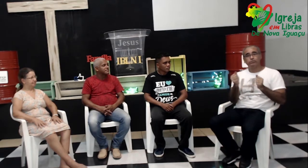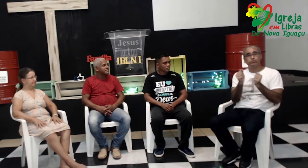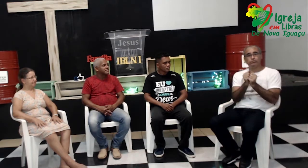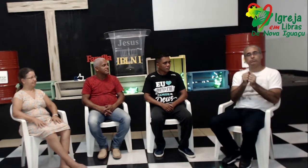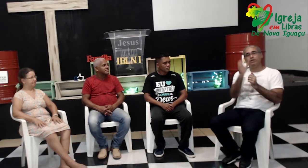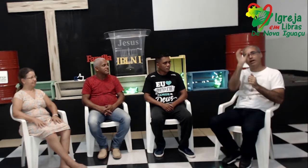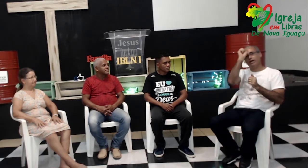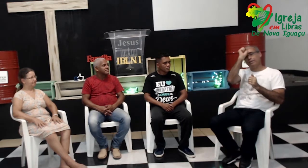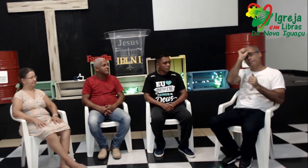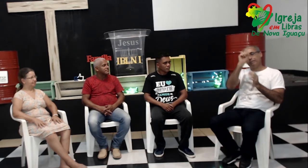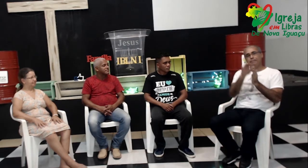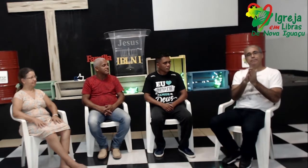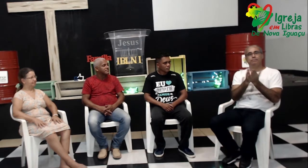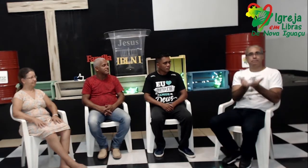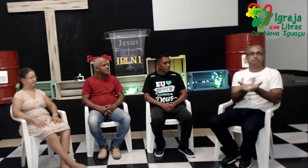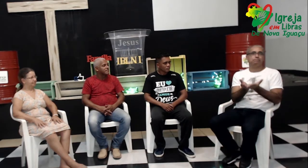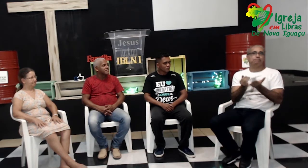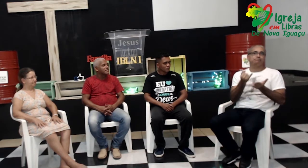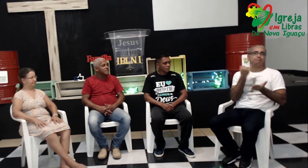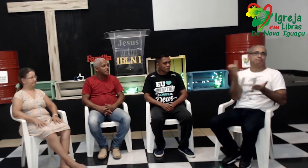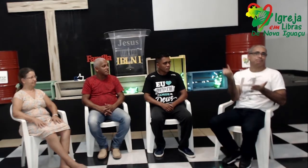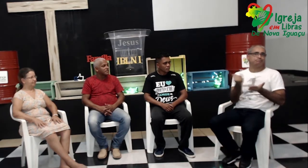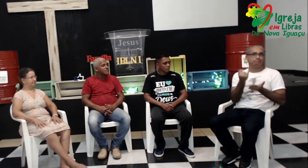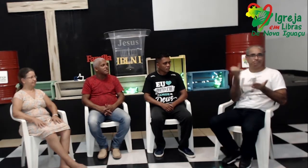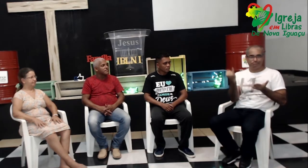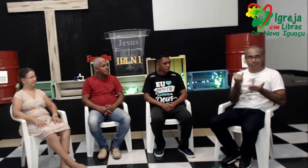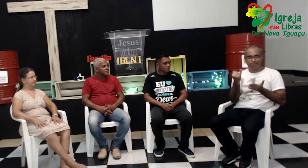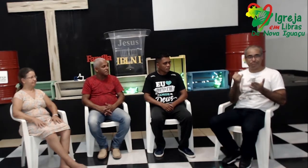possa crescer e aprender mais da palavra de Deus.